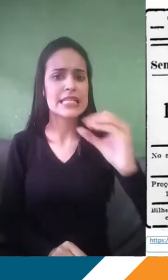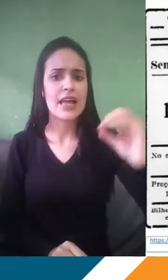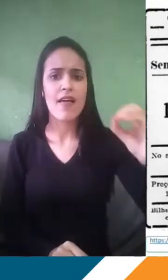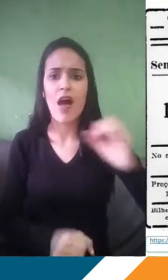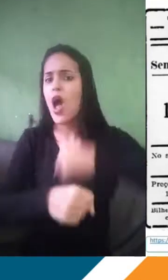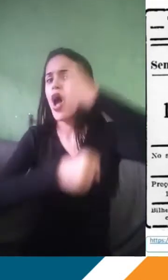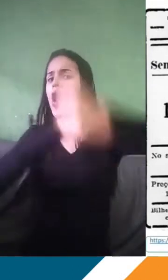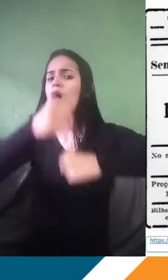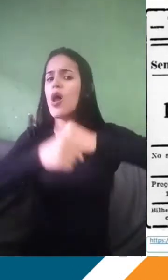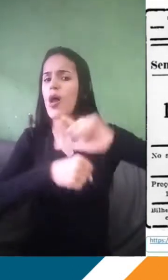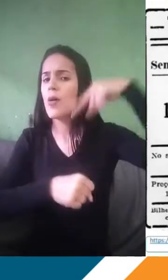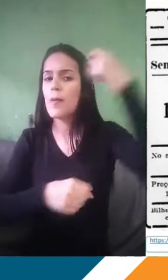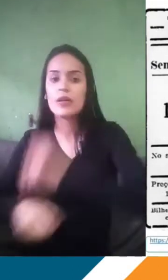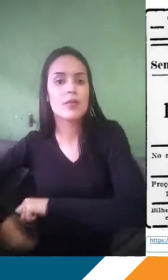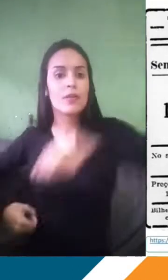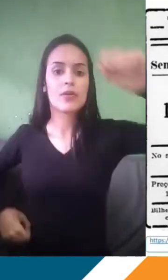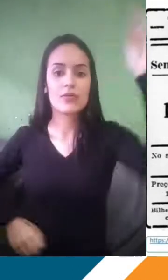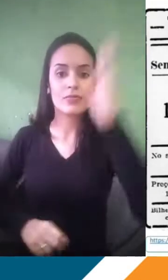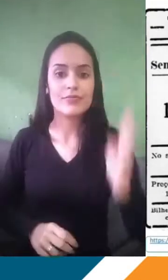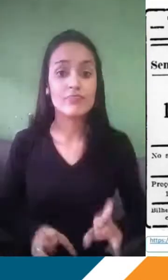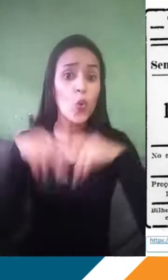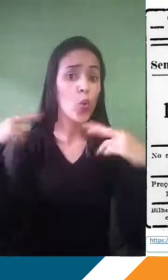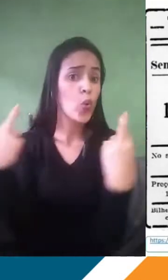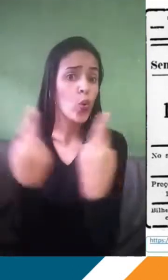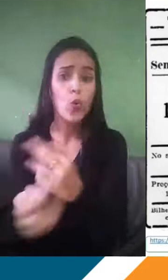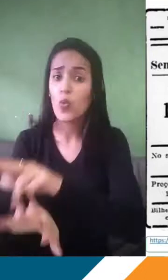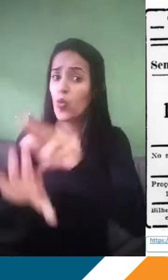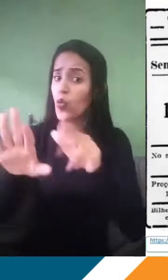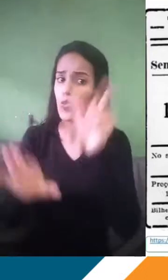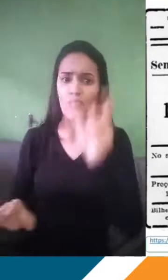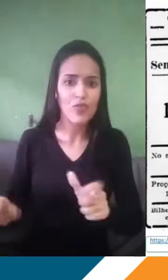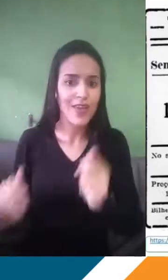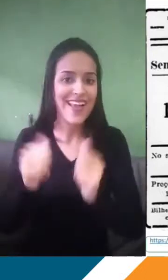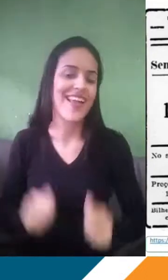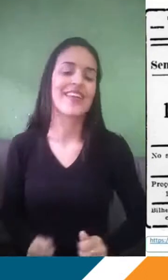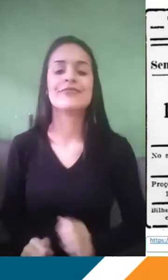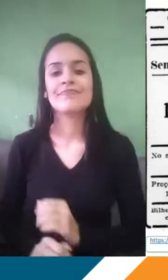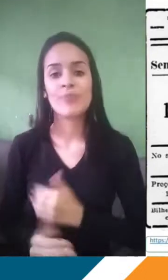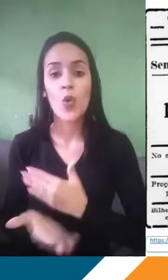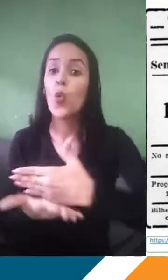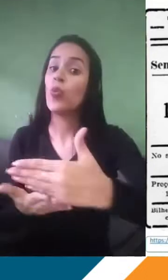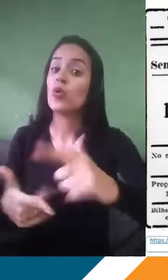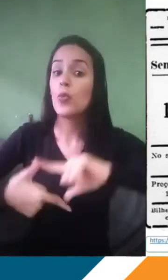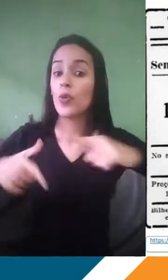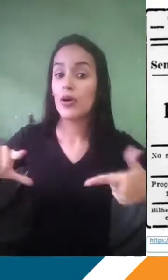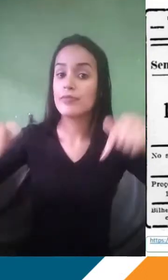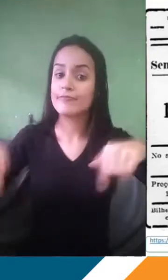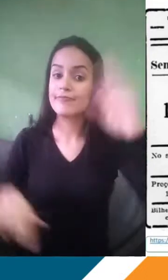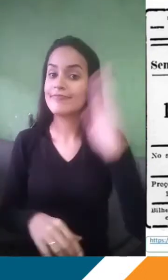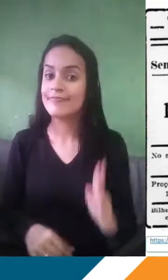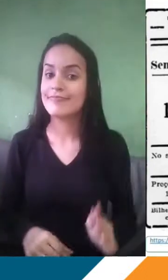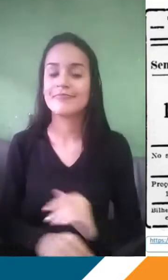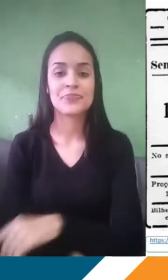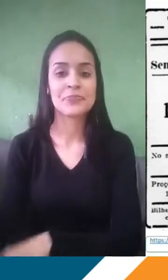foi um festival que reuniu diversos tipos de arte. Ela é considerada um marco inicial do modernismo no país e